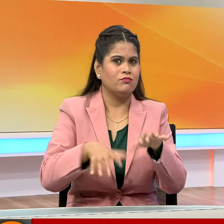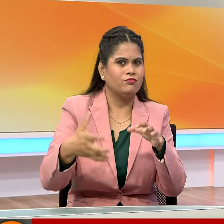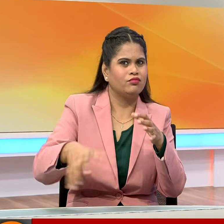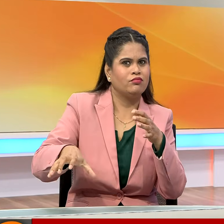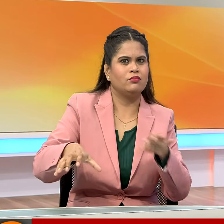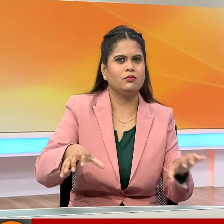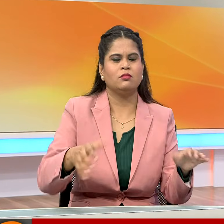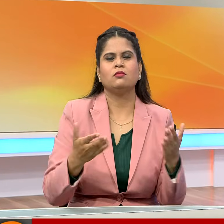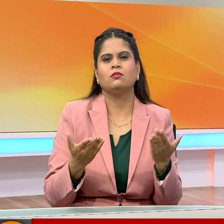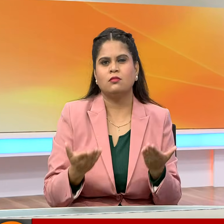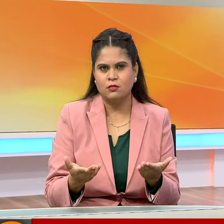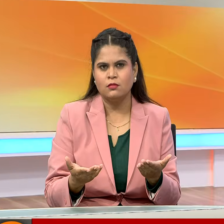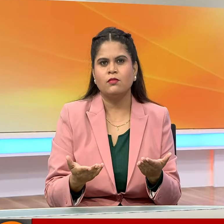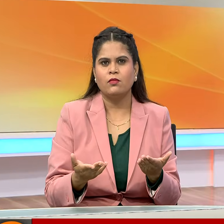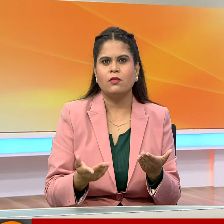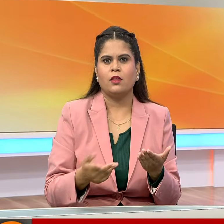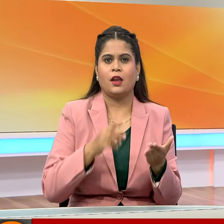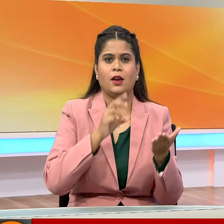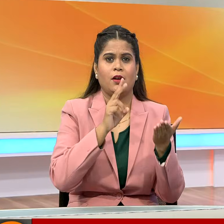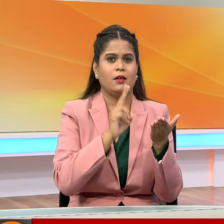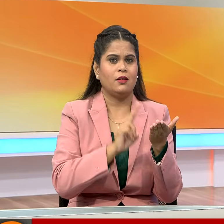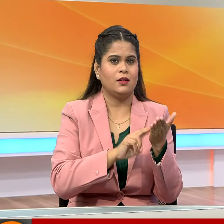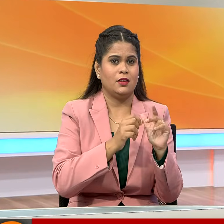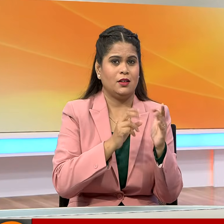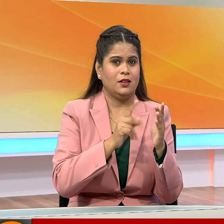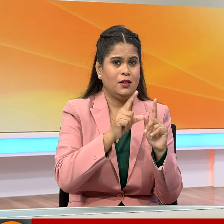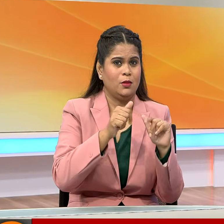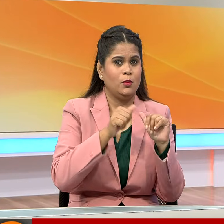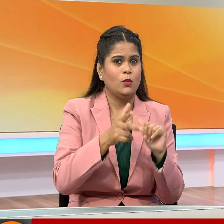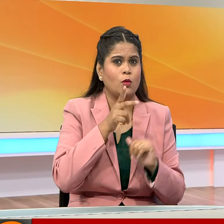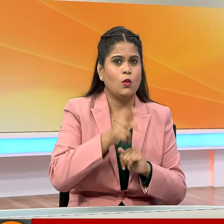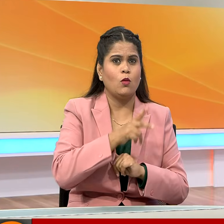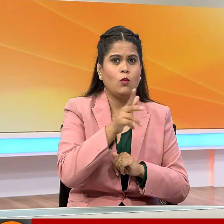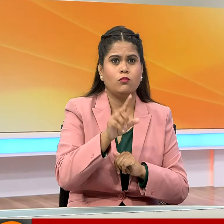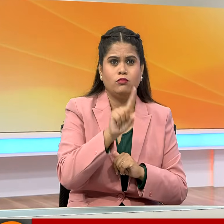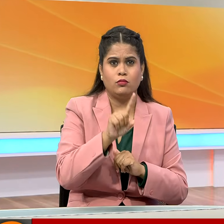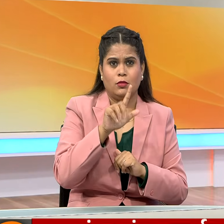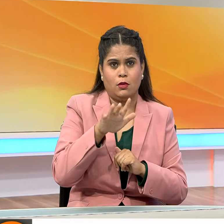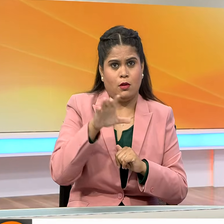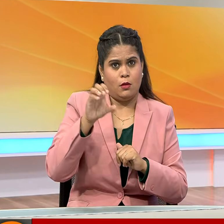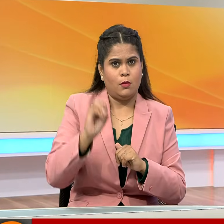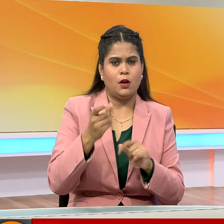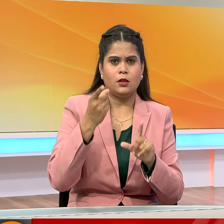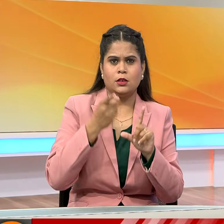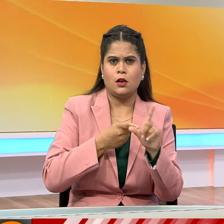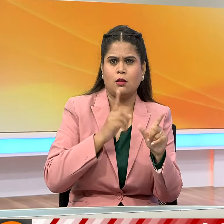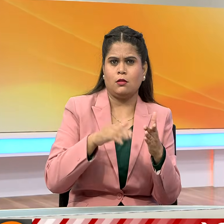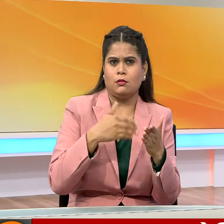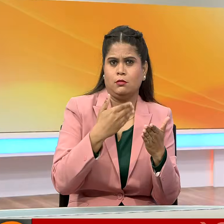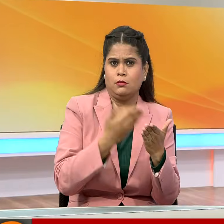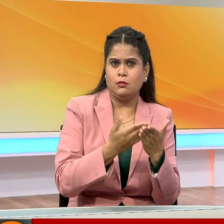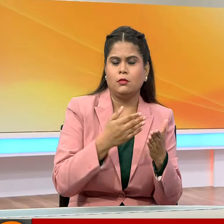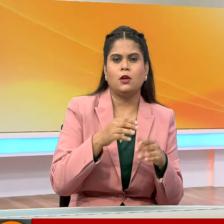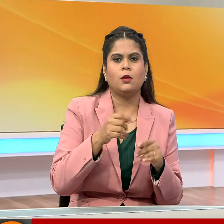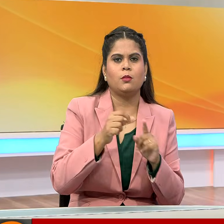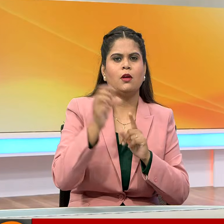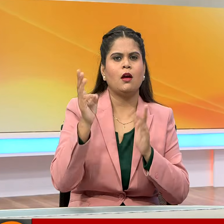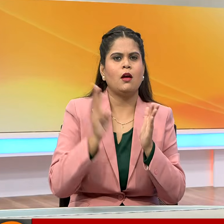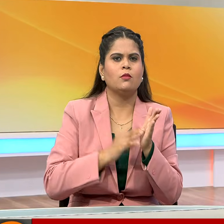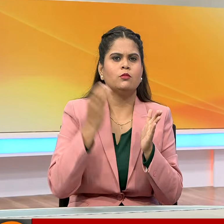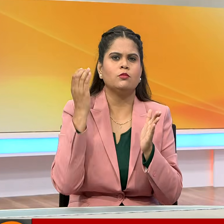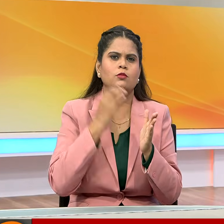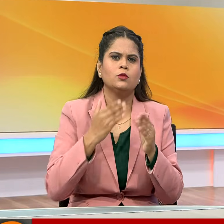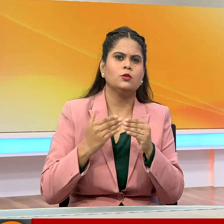हुआ। नड्डा ने कहा कि वंदे मातरम के 150वें वर्ष में प्रधानमंत्री नरेंद्र मोदी के नेतृत्व में,